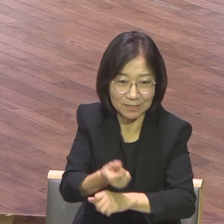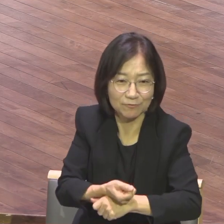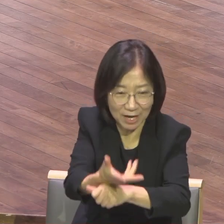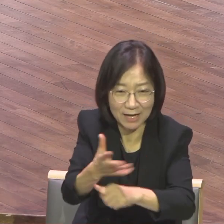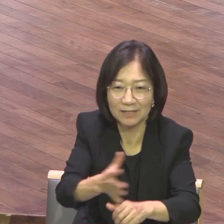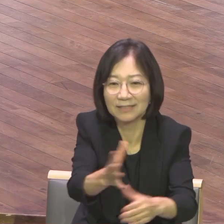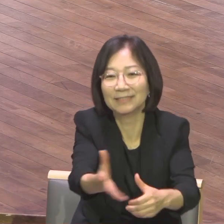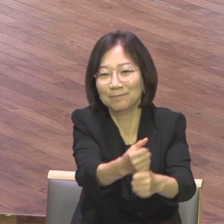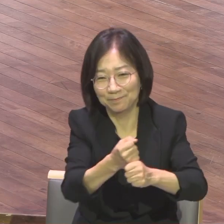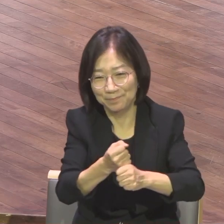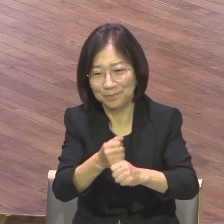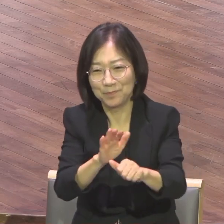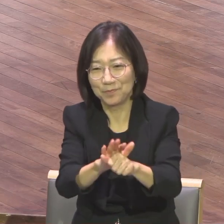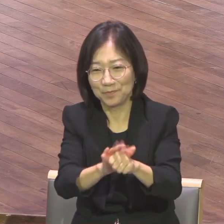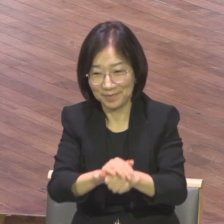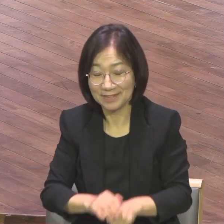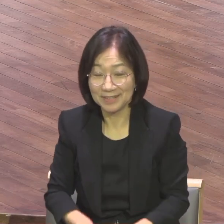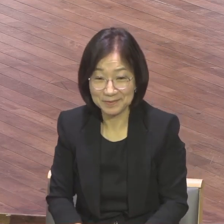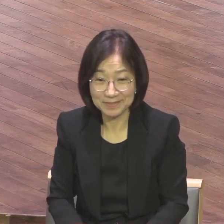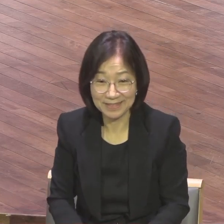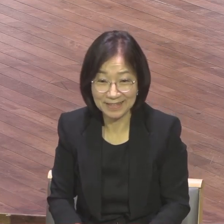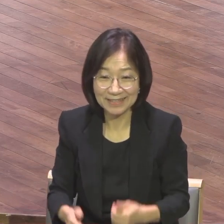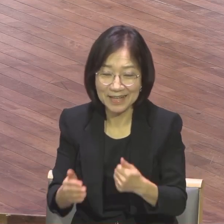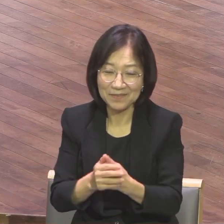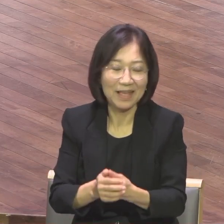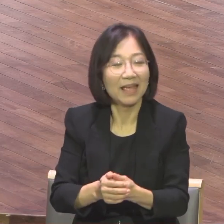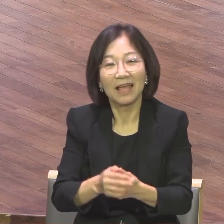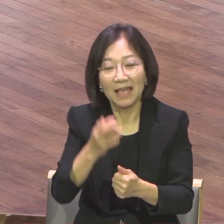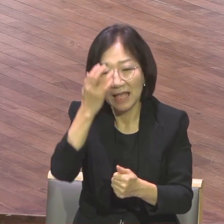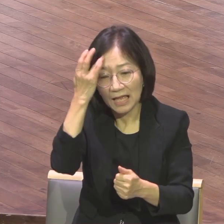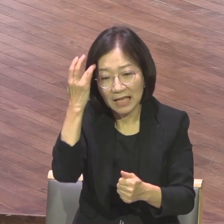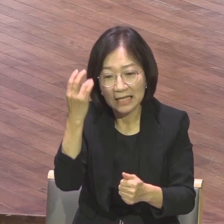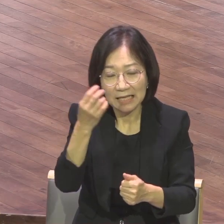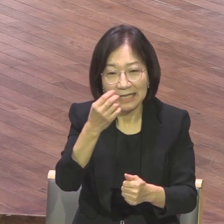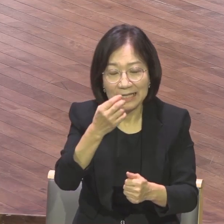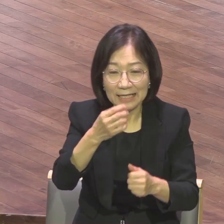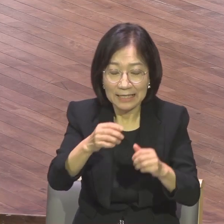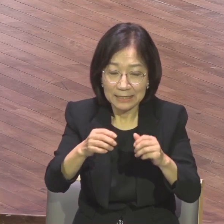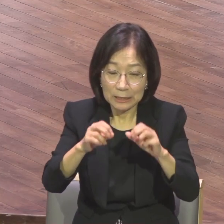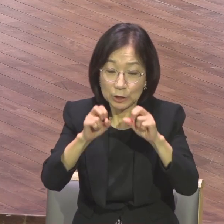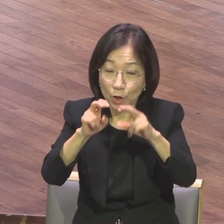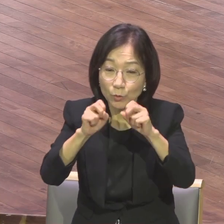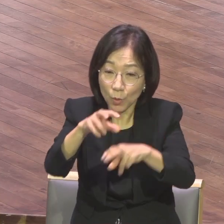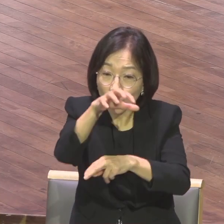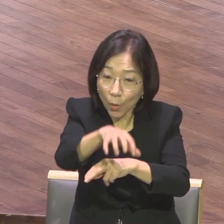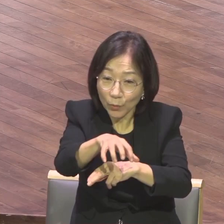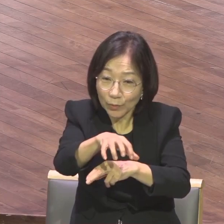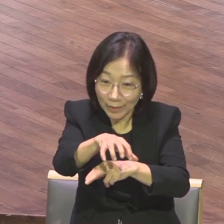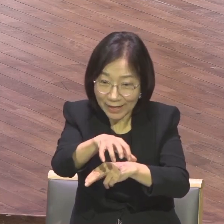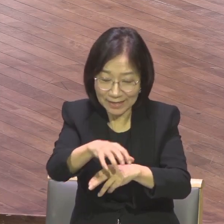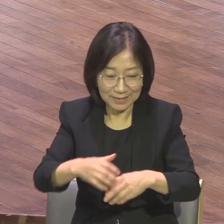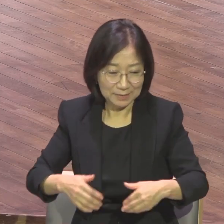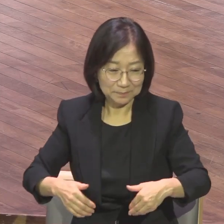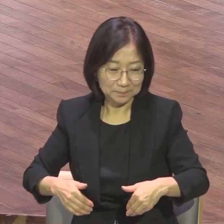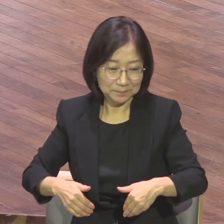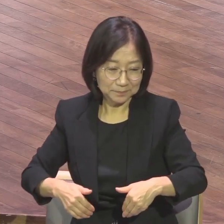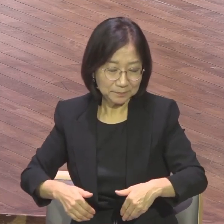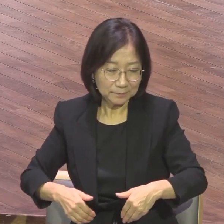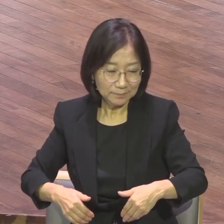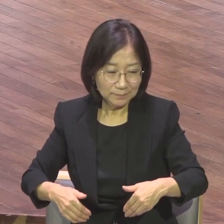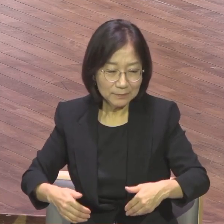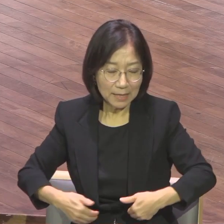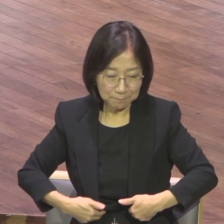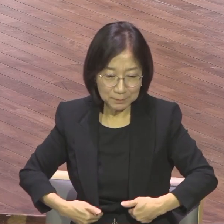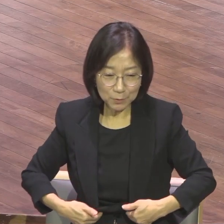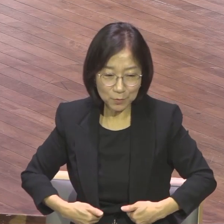237 선교 펀딩을 하는 것입니다. 선교지 사역을 활성화시켜 나가자. 우리 헌당한다고 다들 헌금이